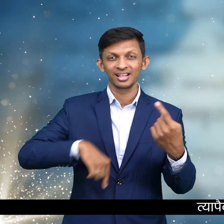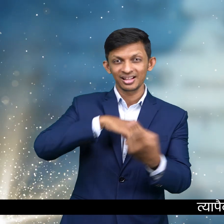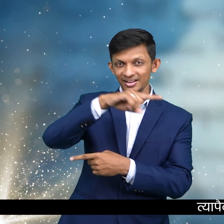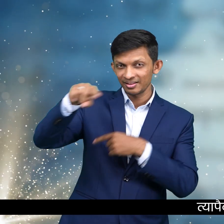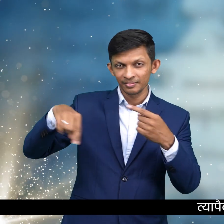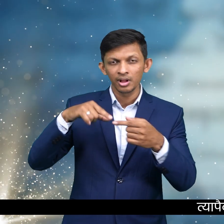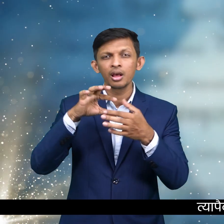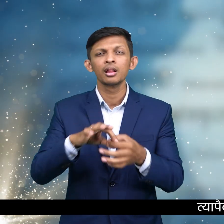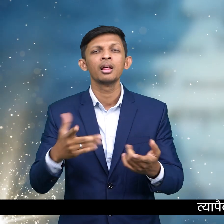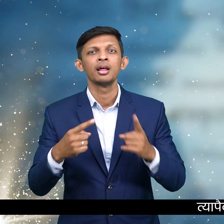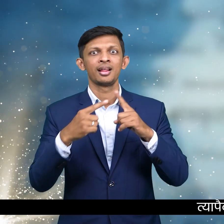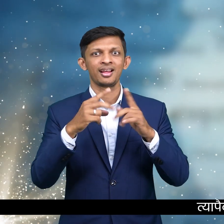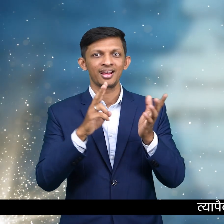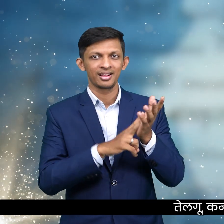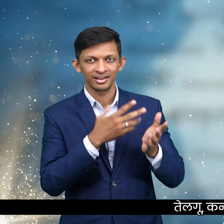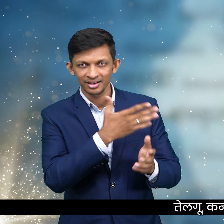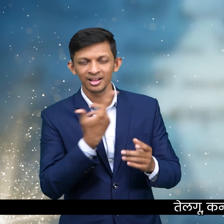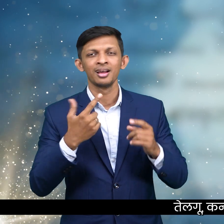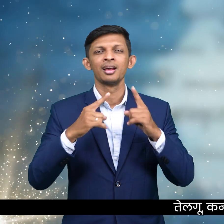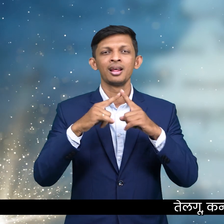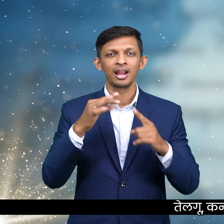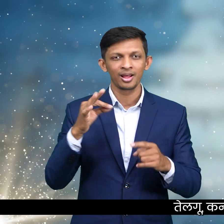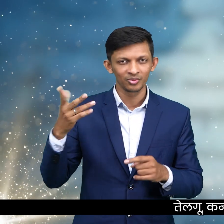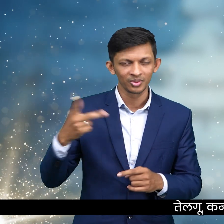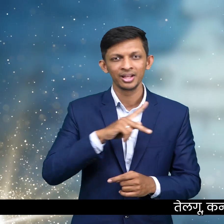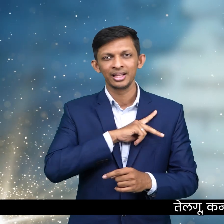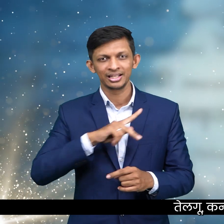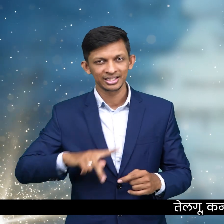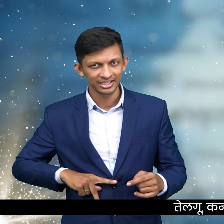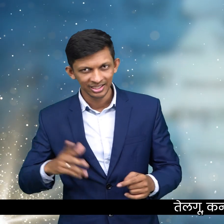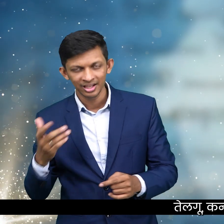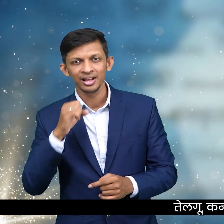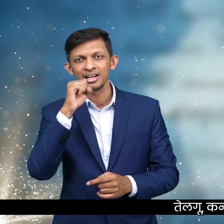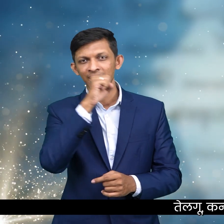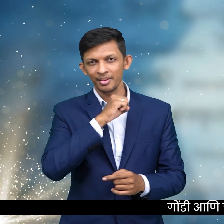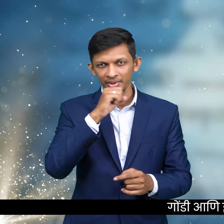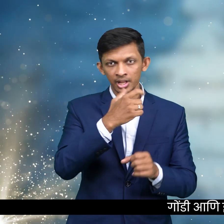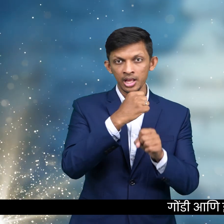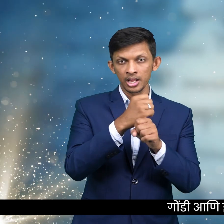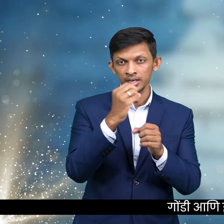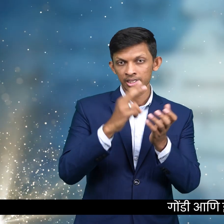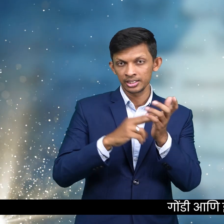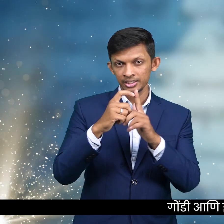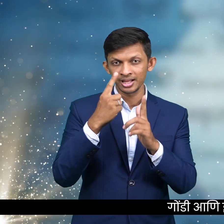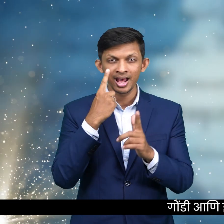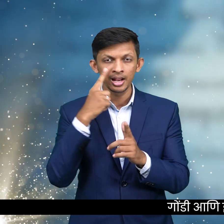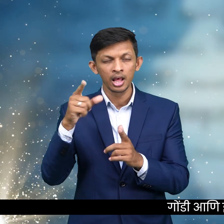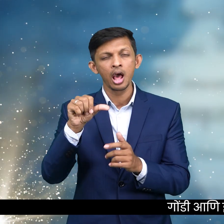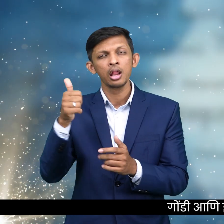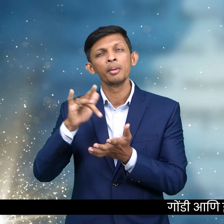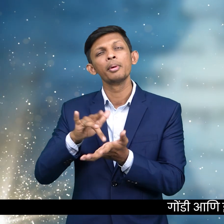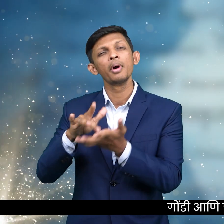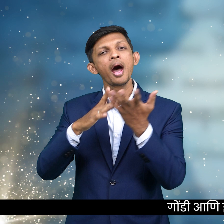त्यामुळे तमिळ, तेलुगू, कन्नड, मल्याळम, गोंडी आणि इतर भाषा